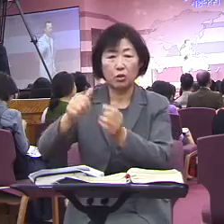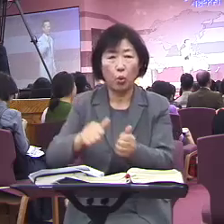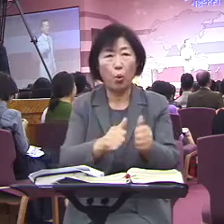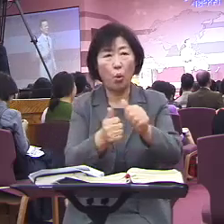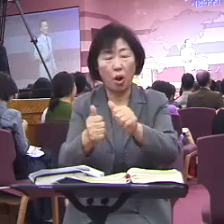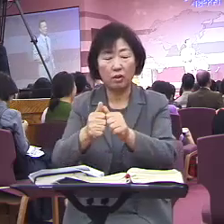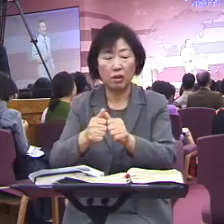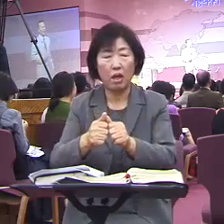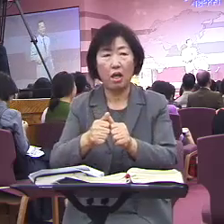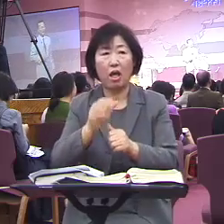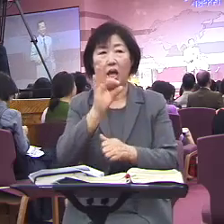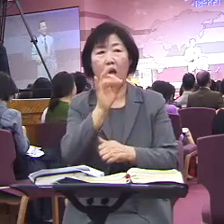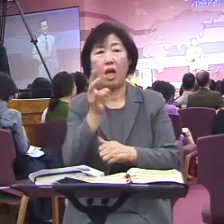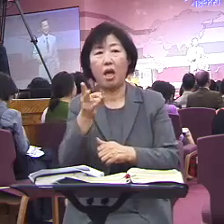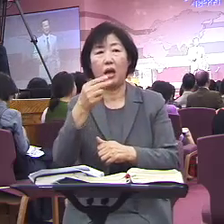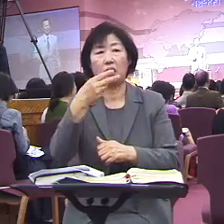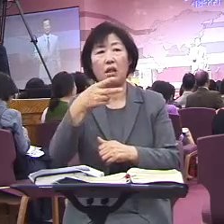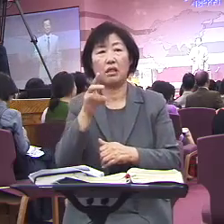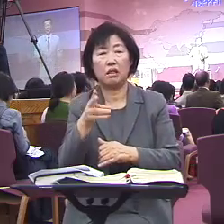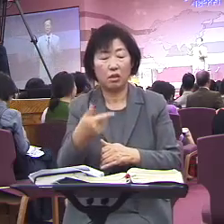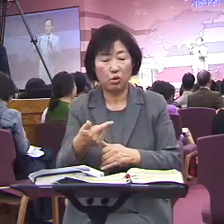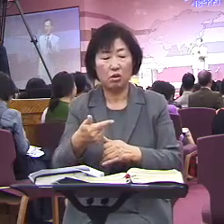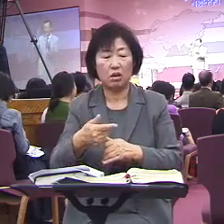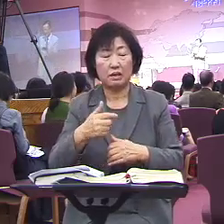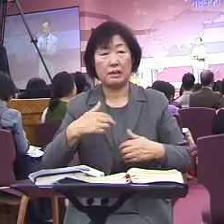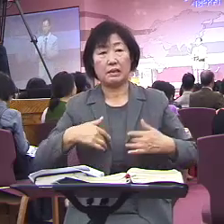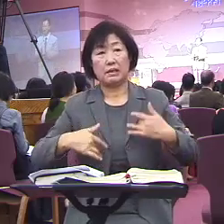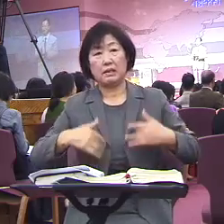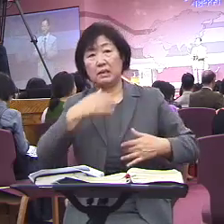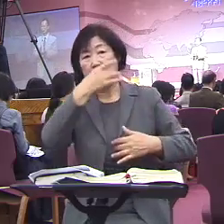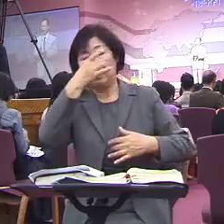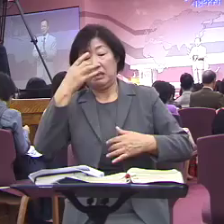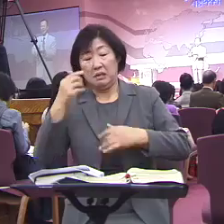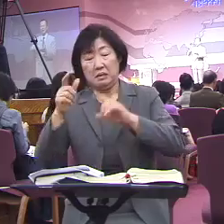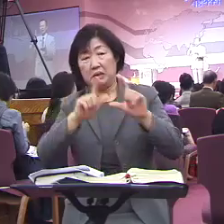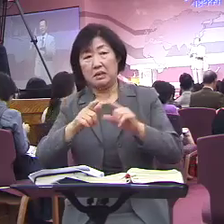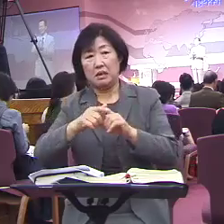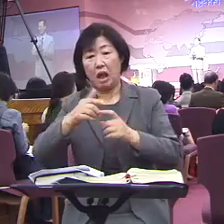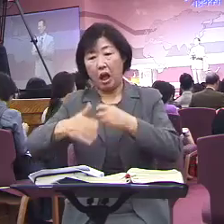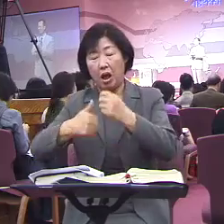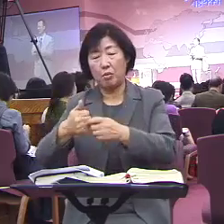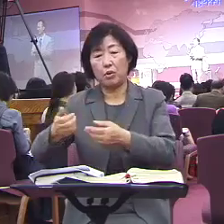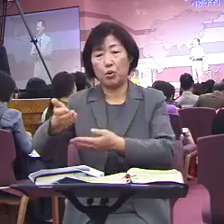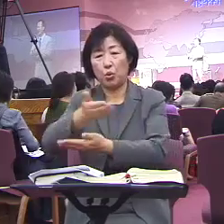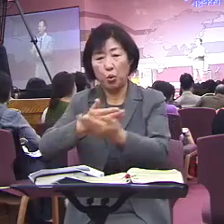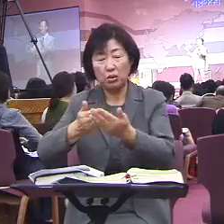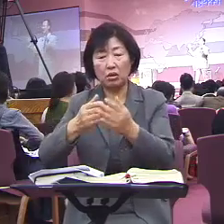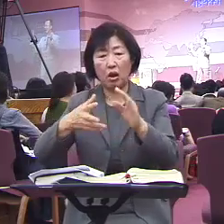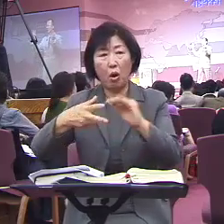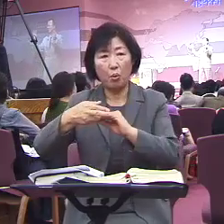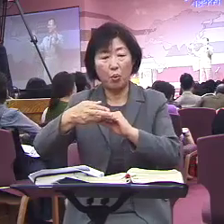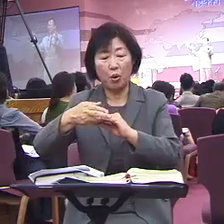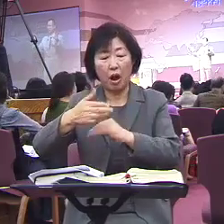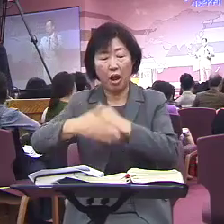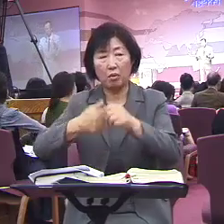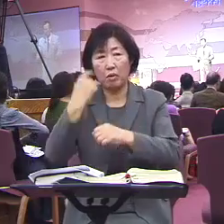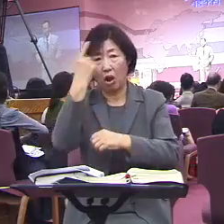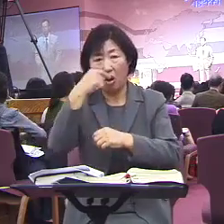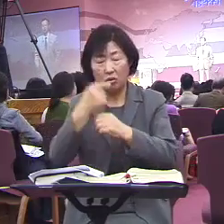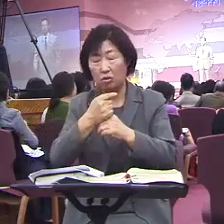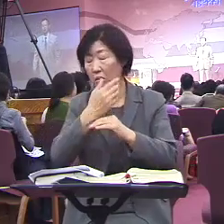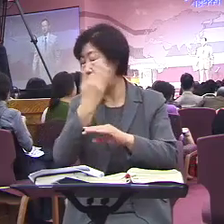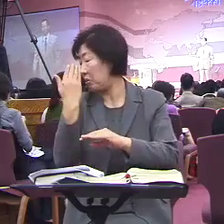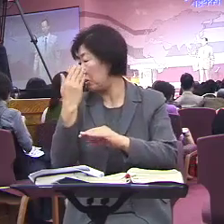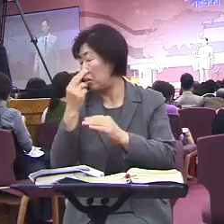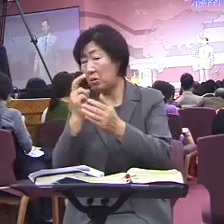동산에서 그렇게 즐기면서 살고 있다가 하나님과 교제가 끊어지고 죄로 인하여 교제가 끊어지니까 하나님의 낯을 피하여서